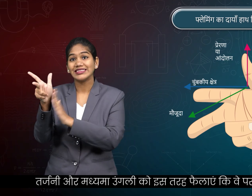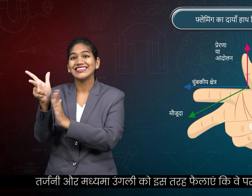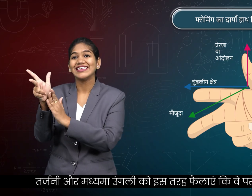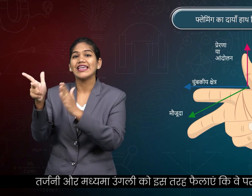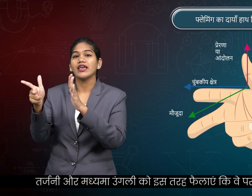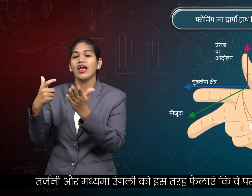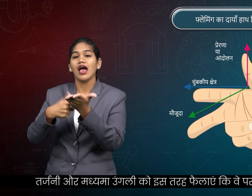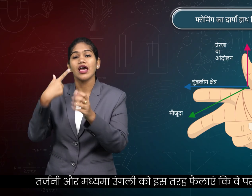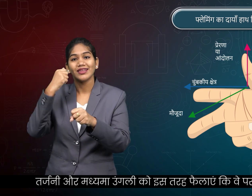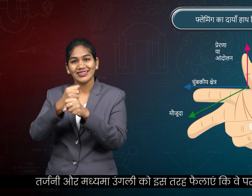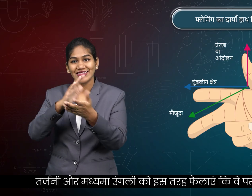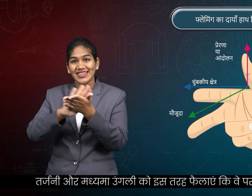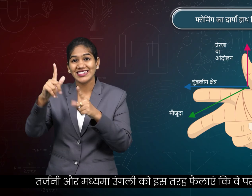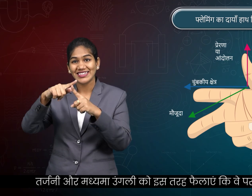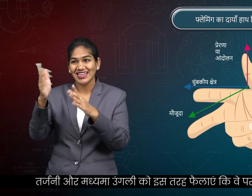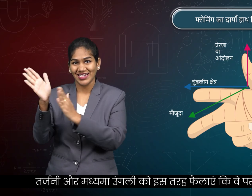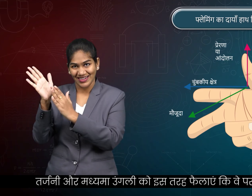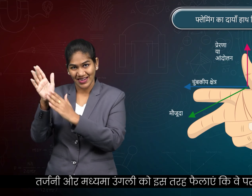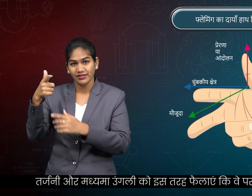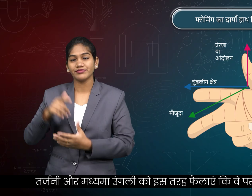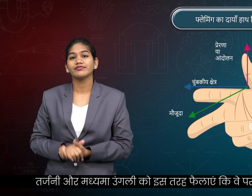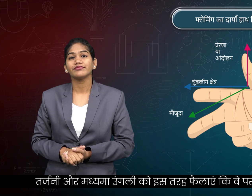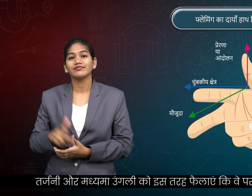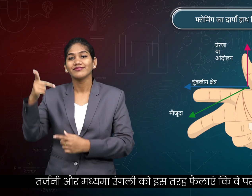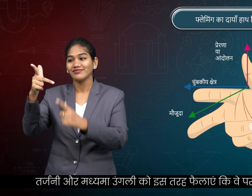वे परस्पर लंबवत हों।